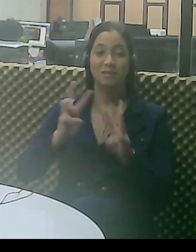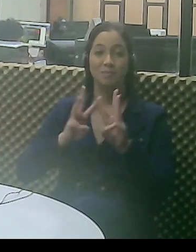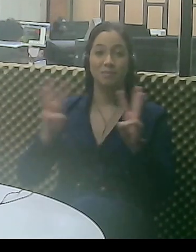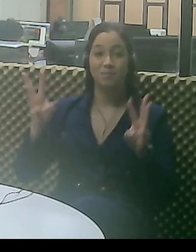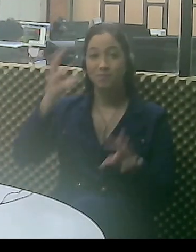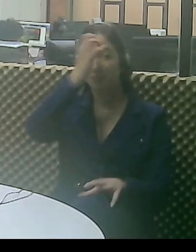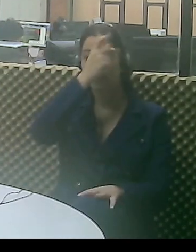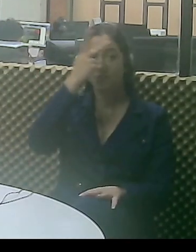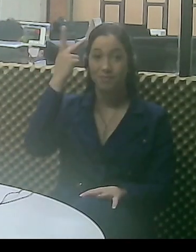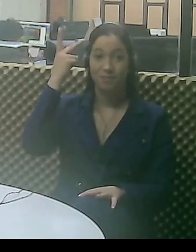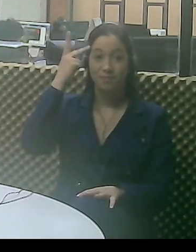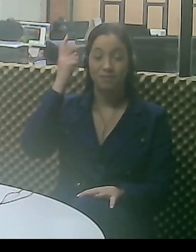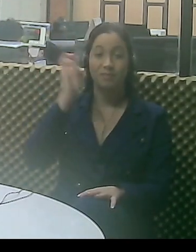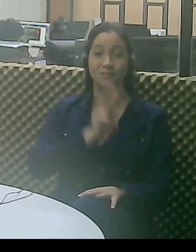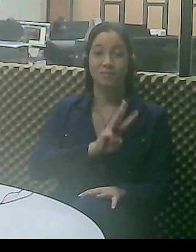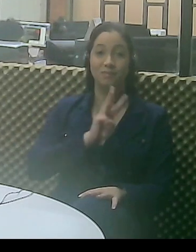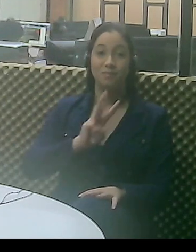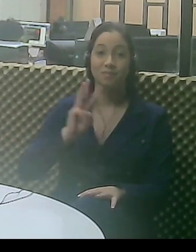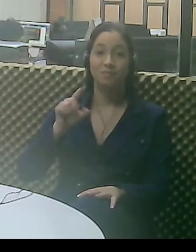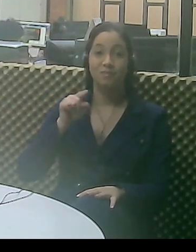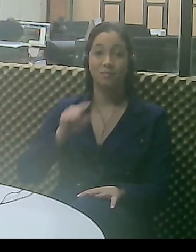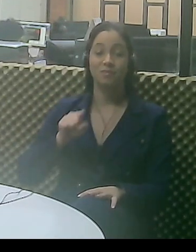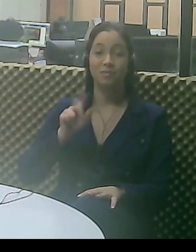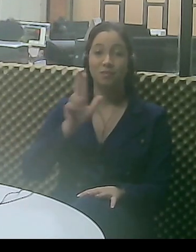da Prefeitura em